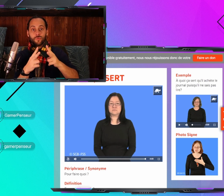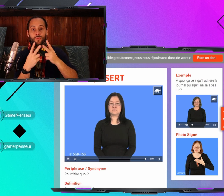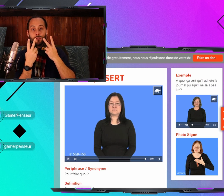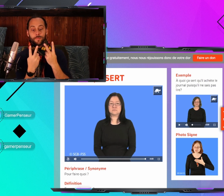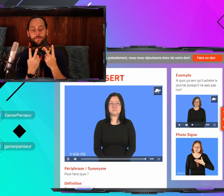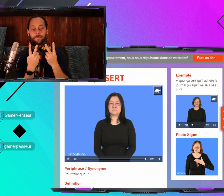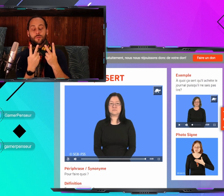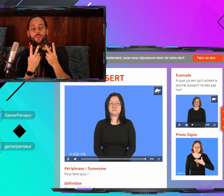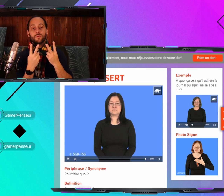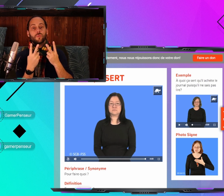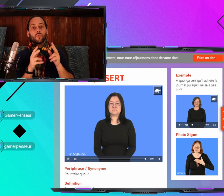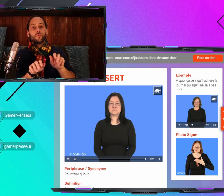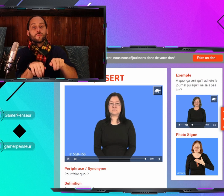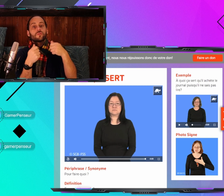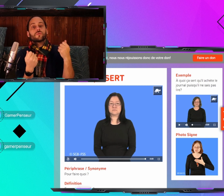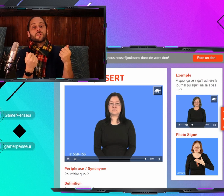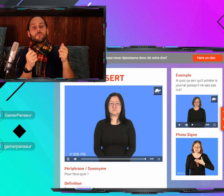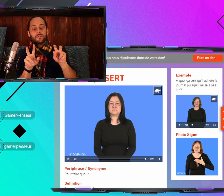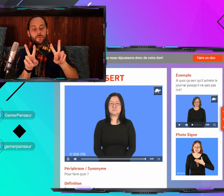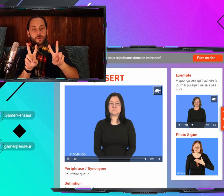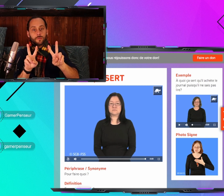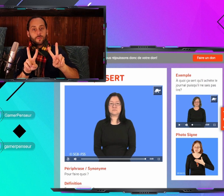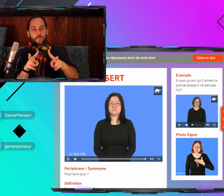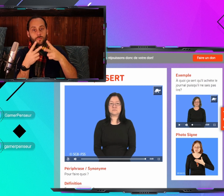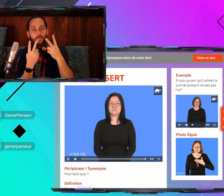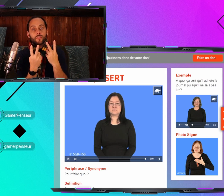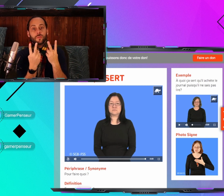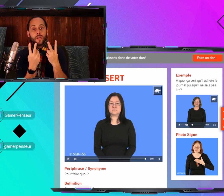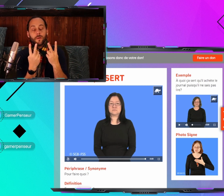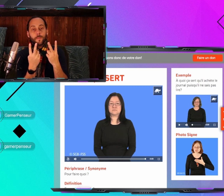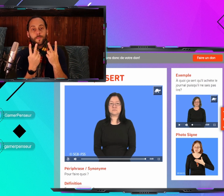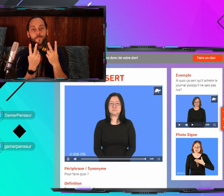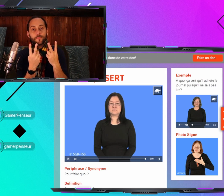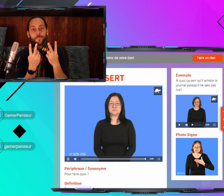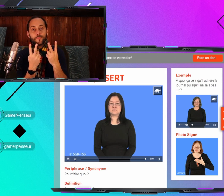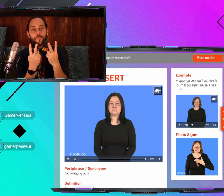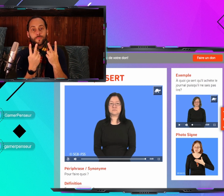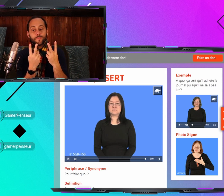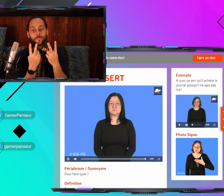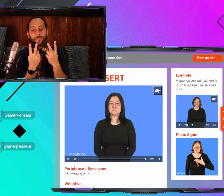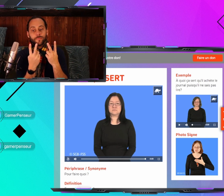va les retourner, paf, comme si on ouvre le journal devant soi. Hein. Journal.